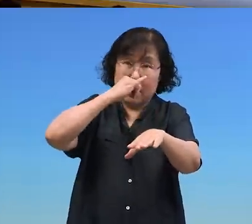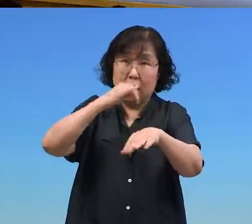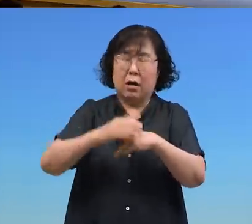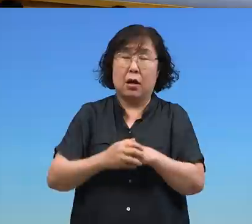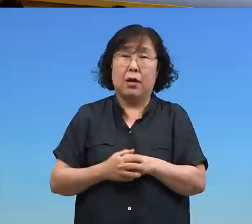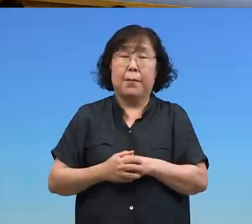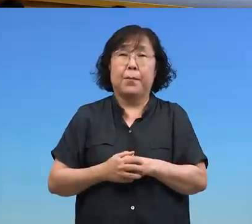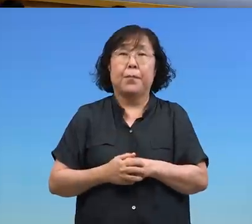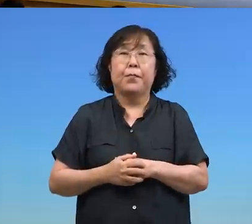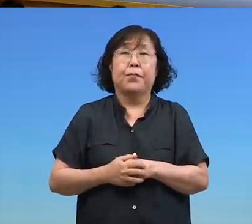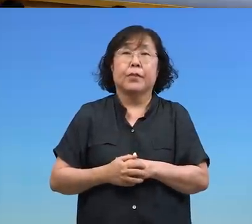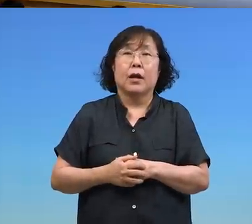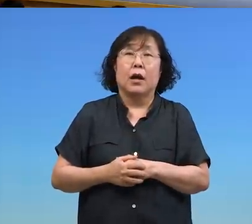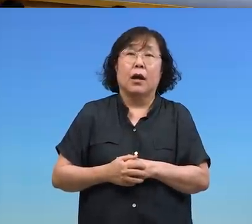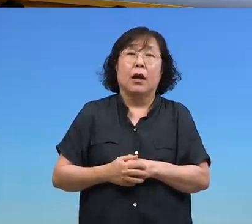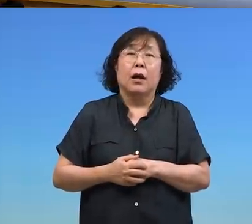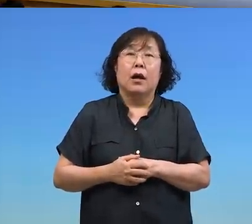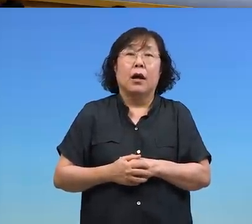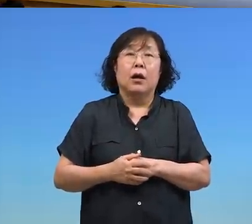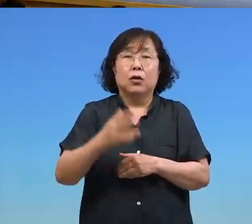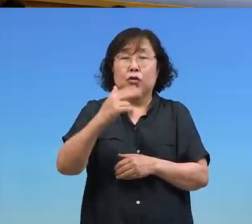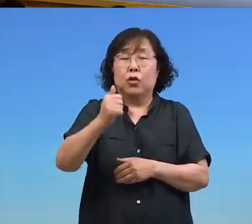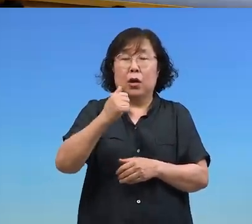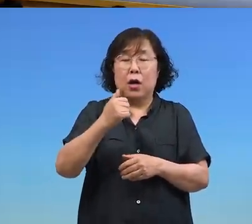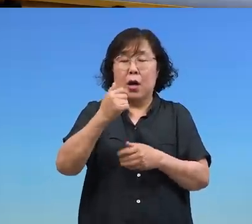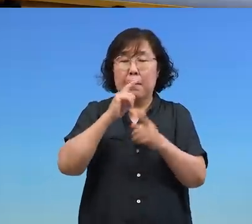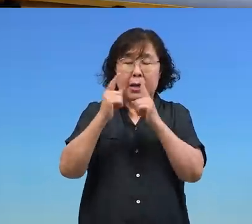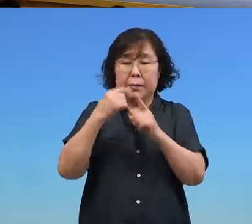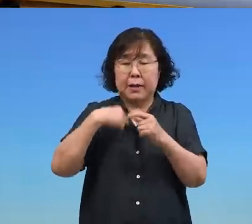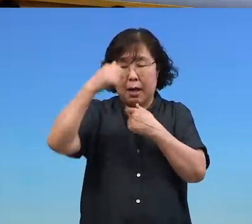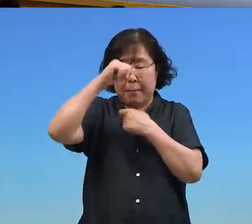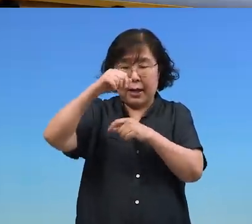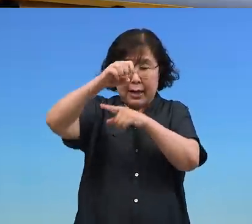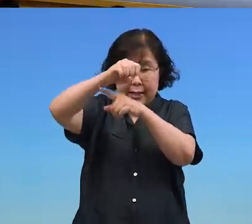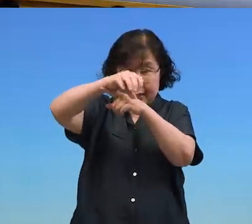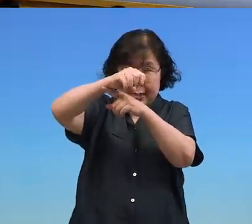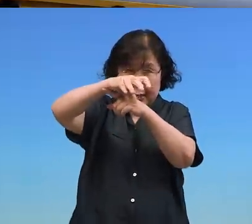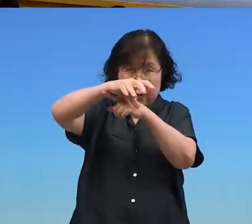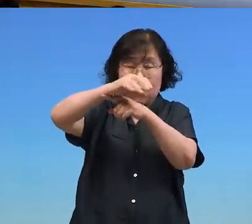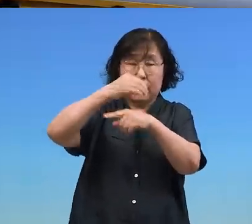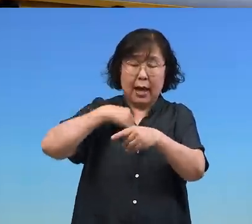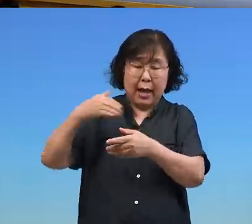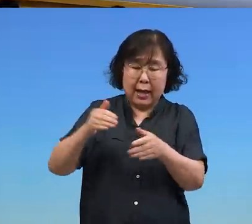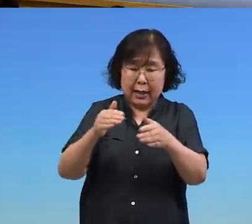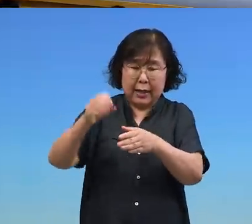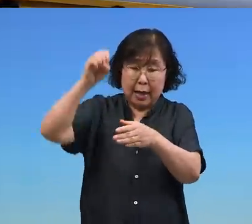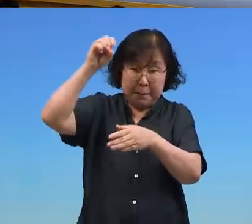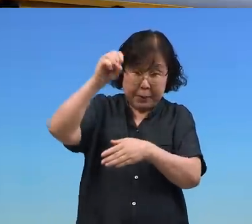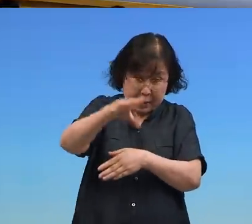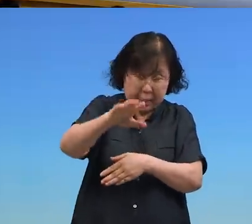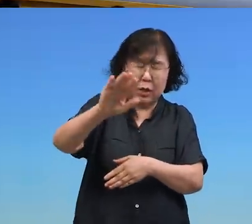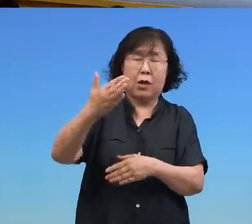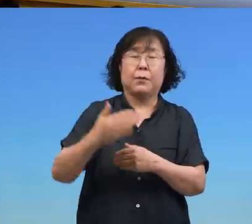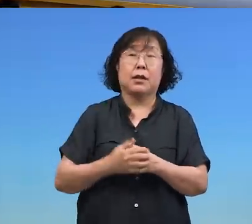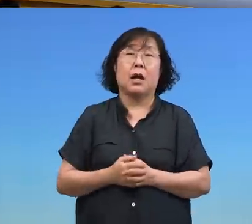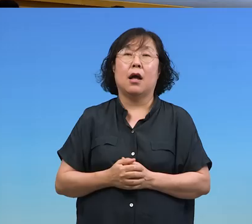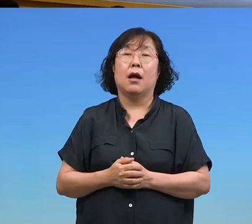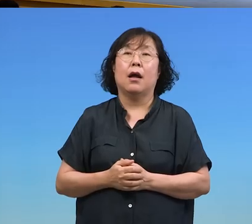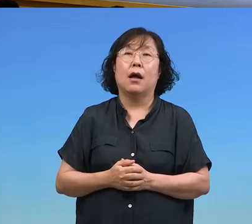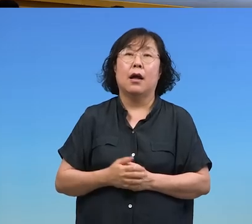그 다음 구절이 중요해요 그 다음 다시 보세요 주의 말씀은 내 발의 등이요 내 길에 비치니다